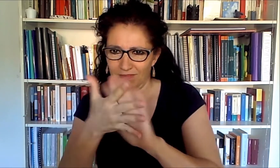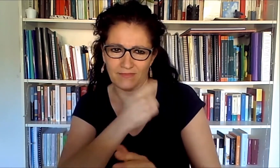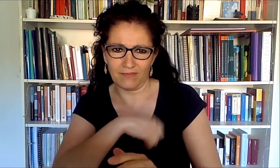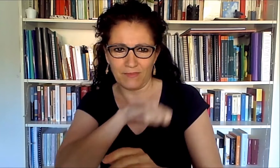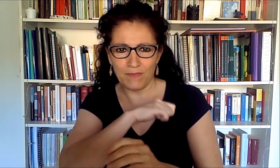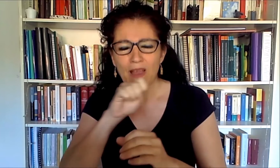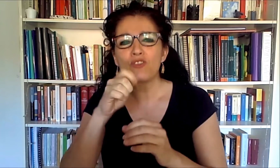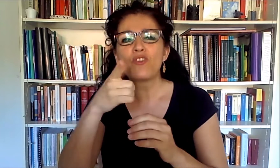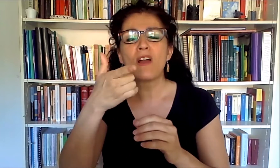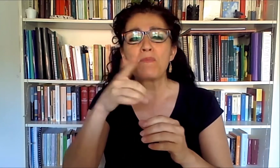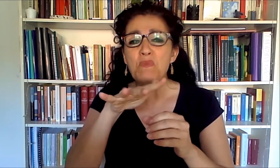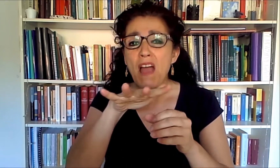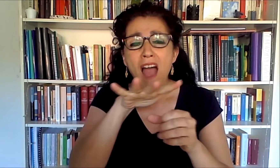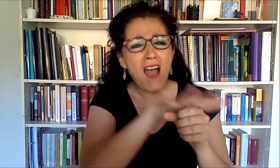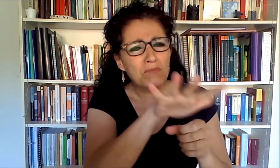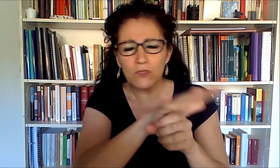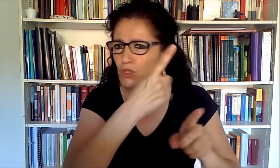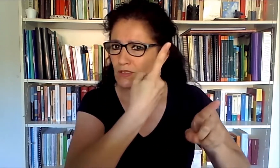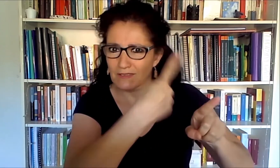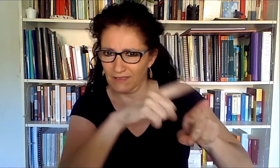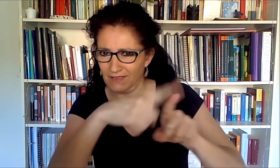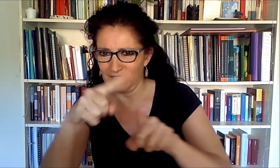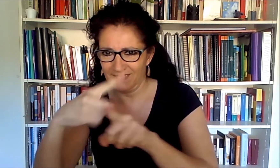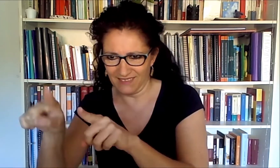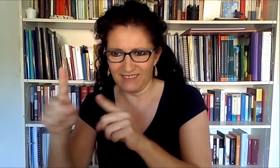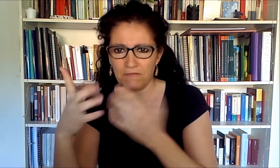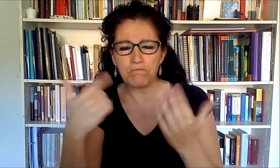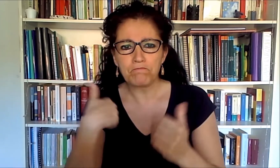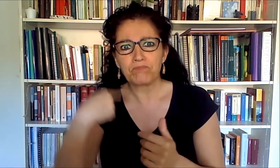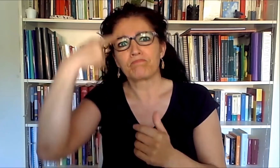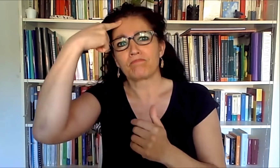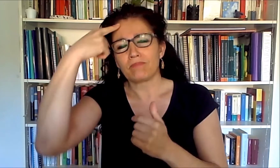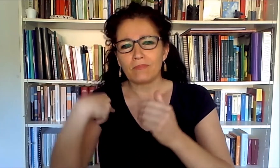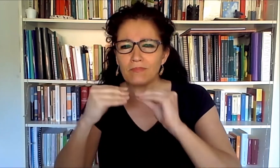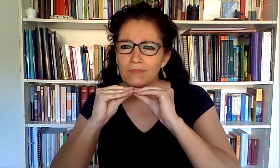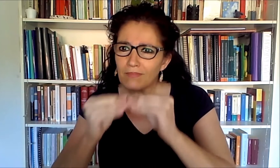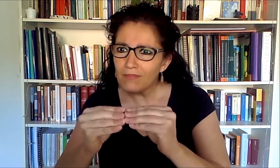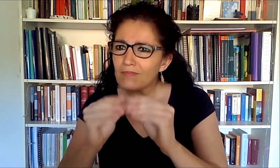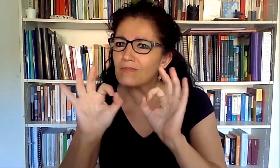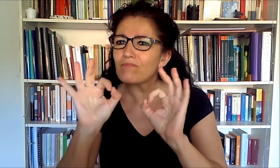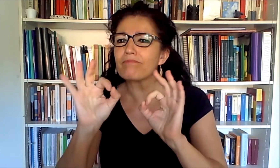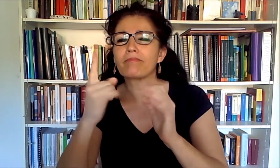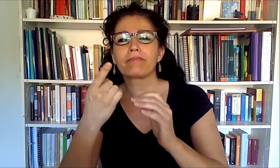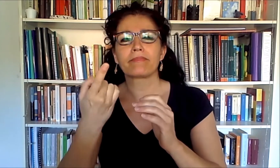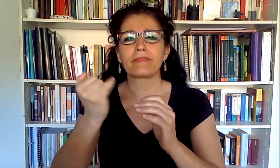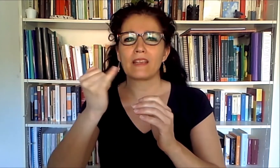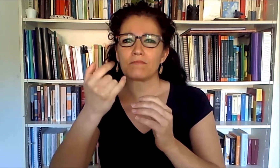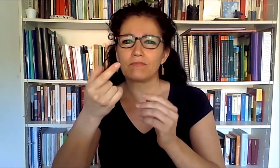Para su desarrollo, hemos elaborado una herramienta de medición de la vitalidad lingüística propia, adaptada a las